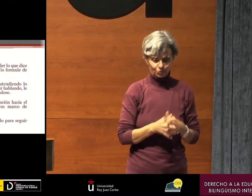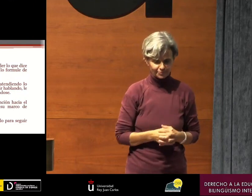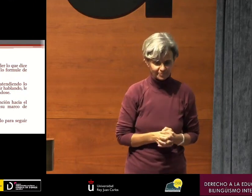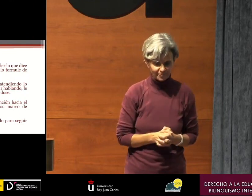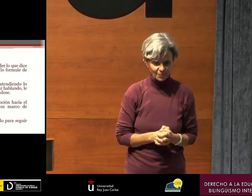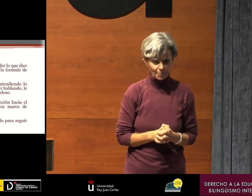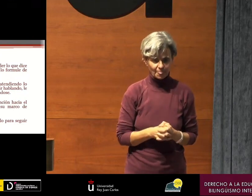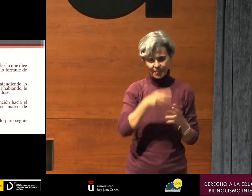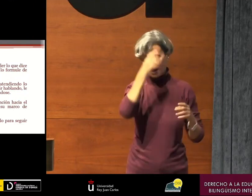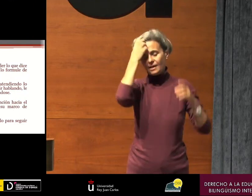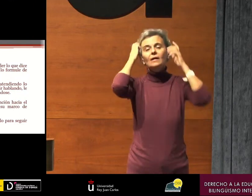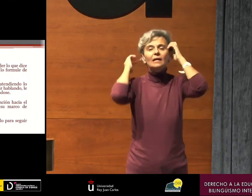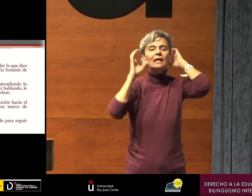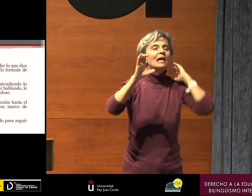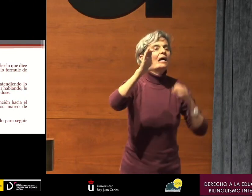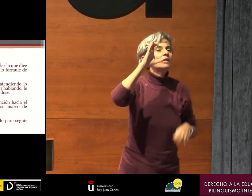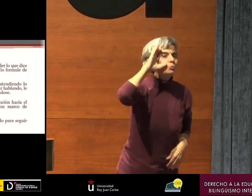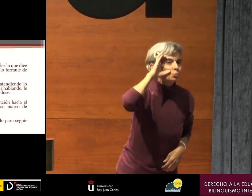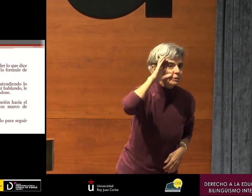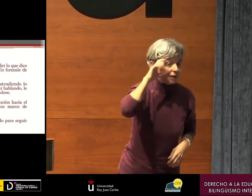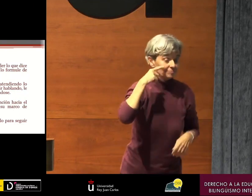Me dicen que me quedan 4 minutos.